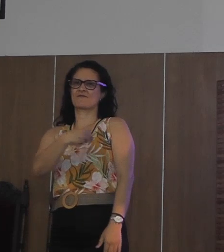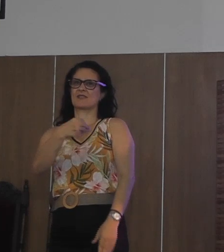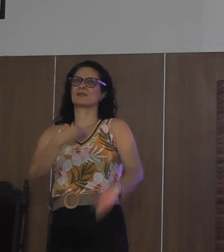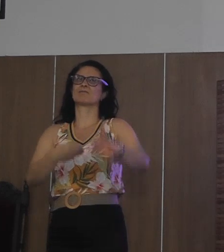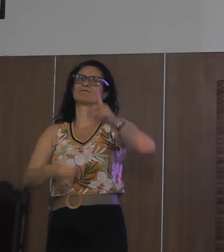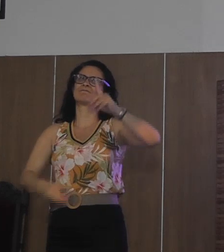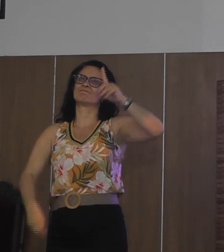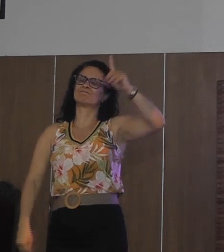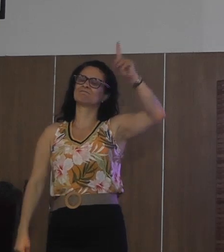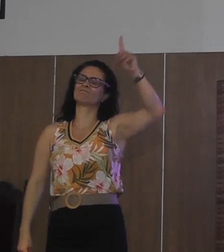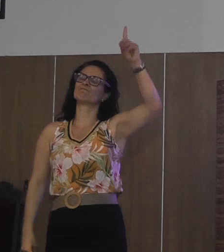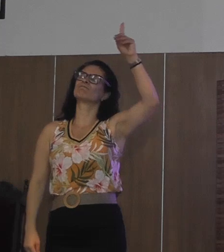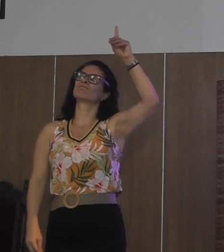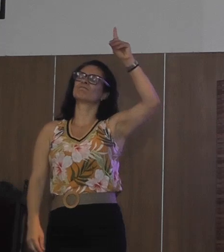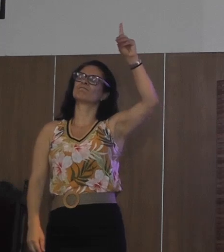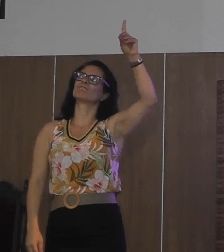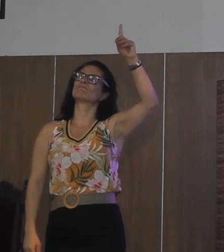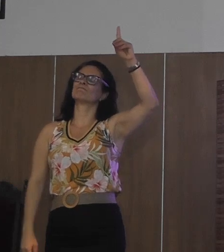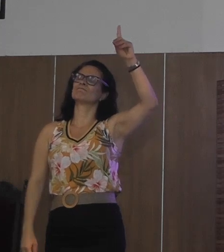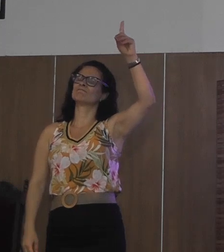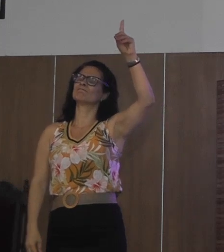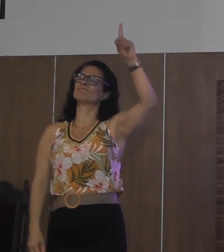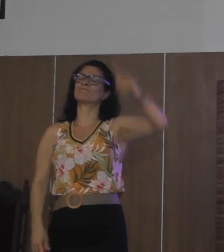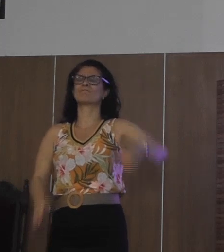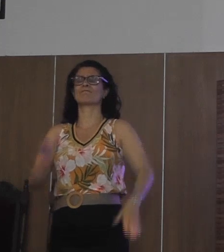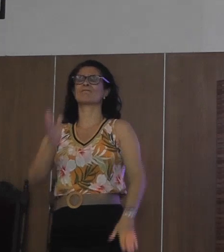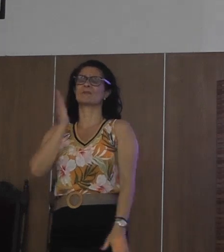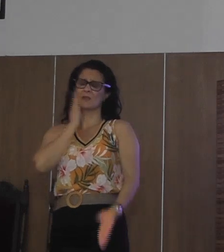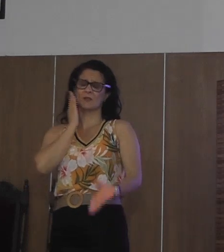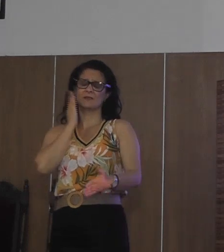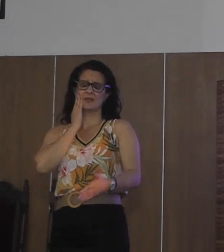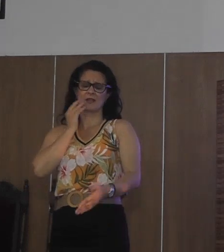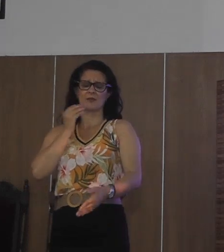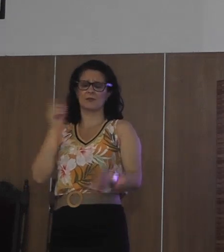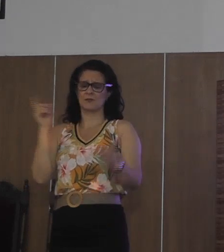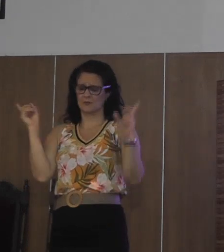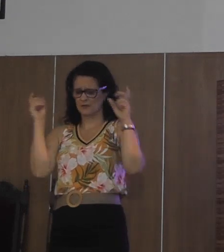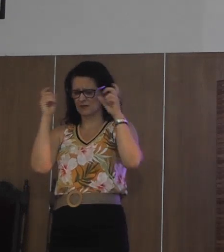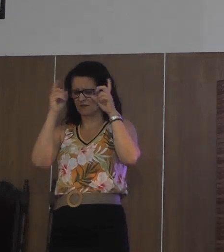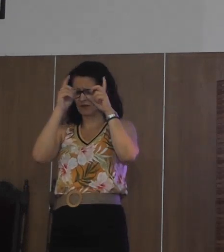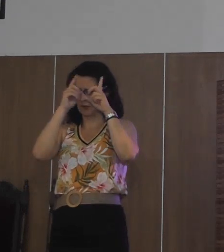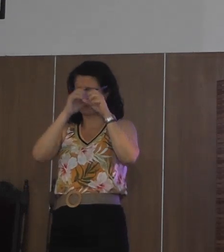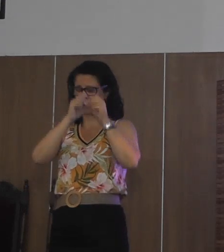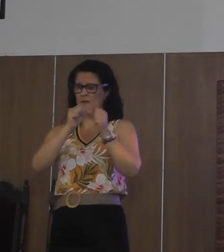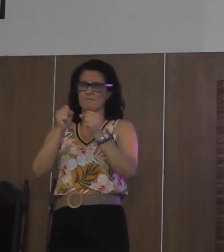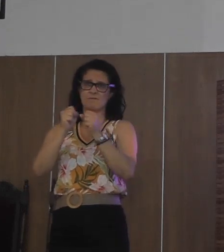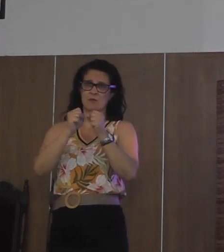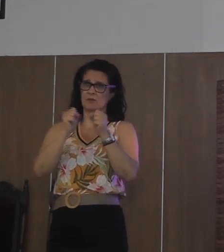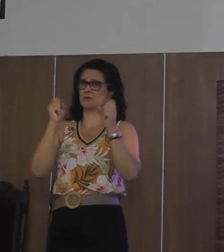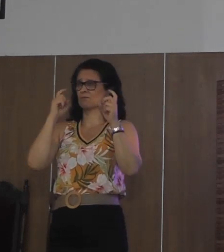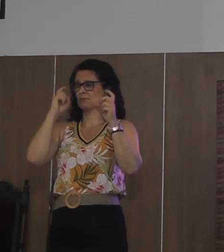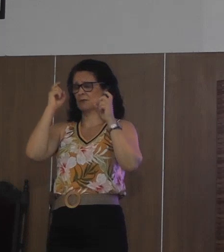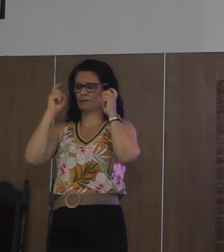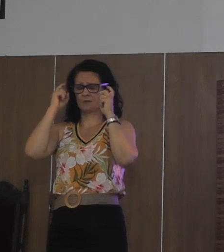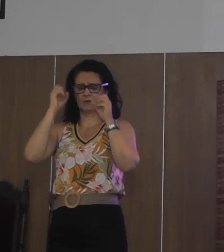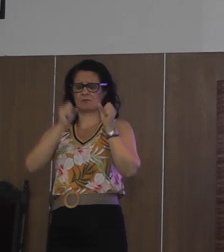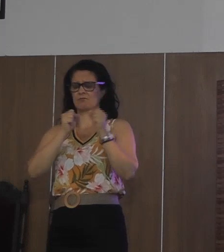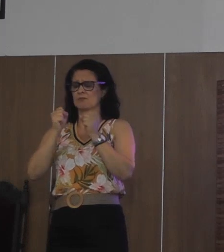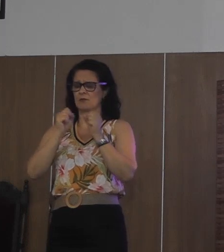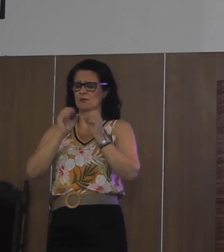Eu entendo que dificuldades hão de ser vividas, há de ser passado um momento difícil.